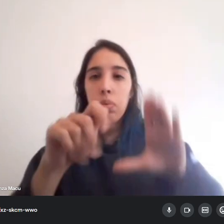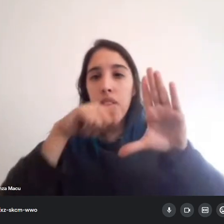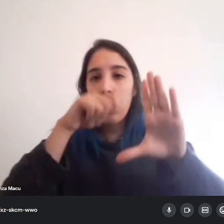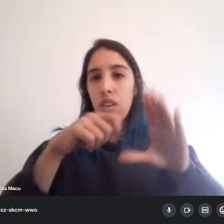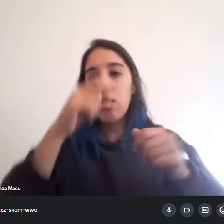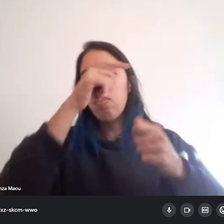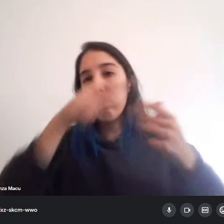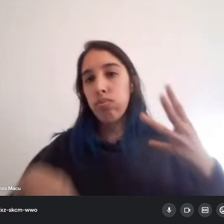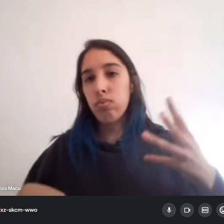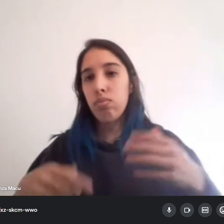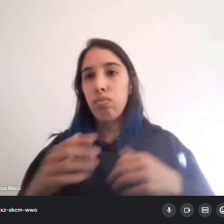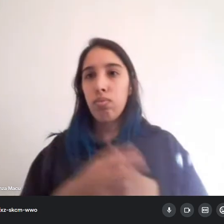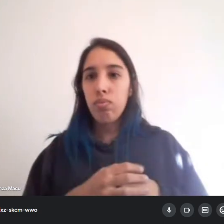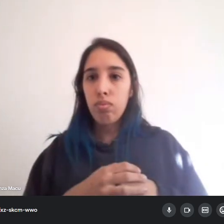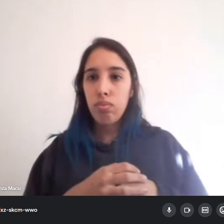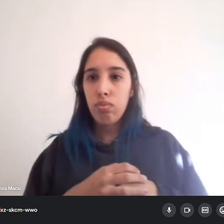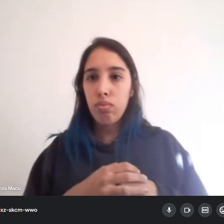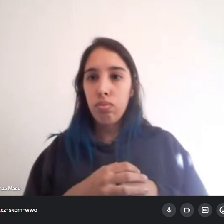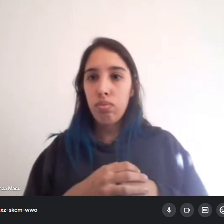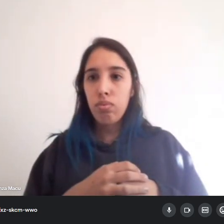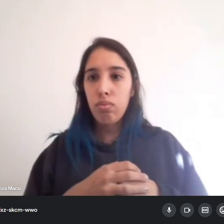¿Sí?